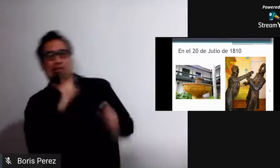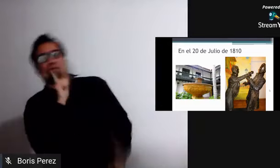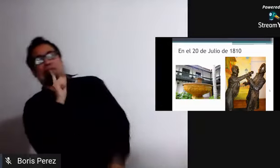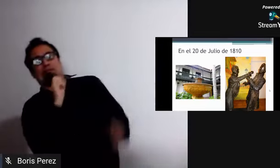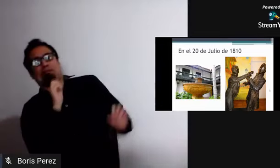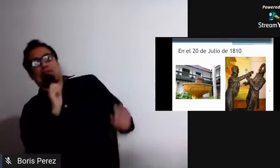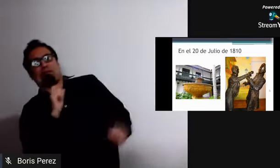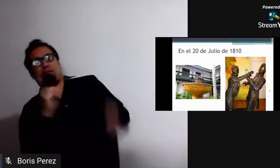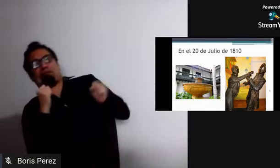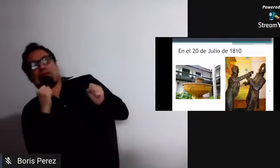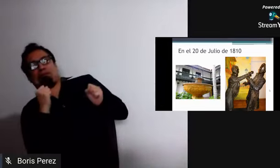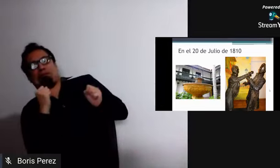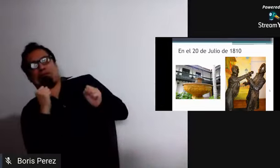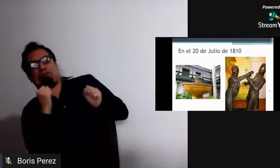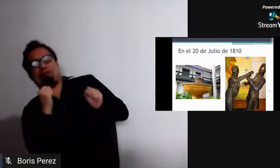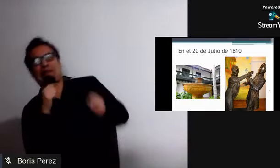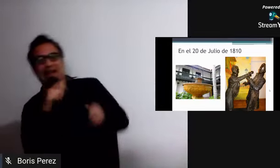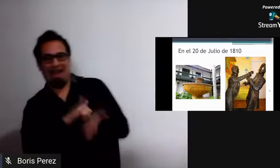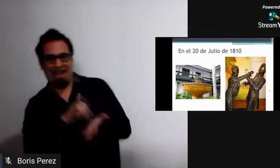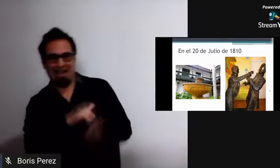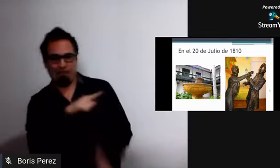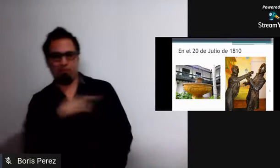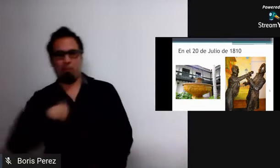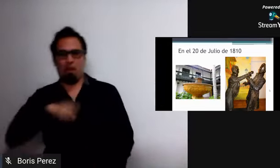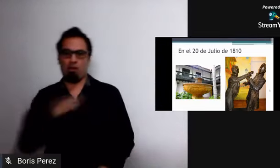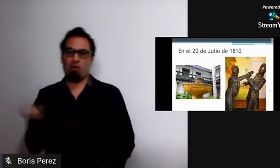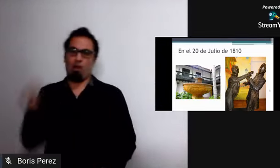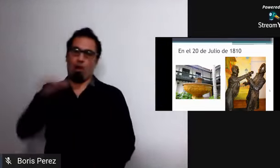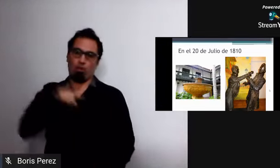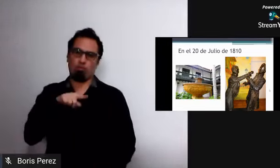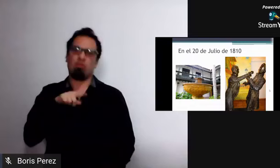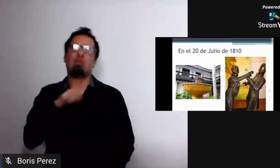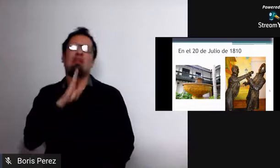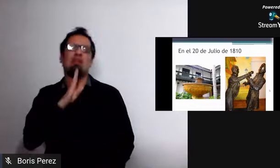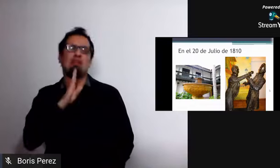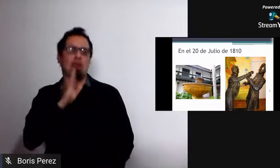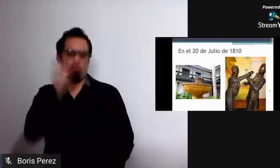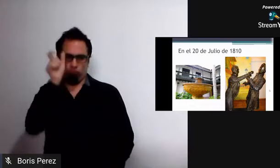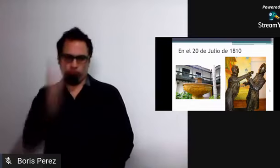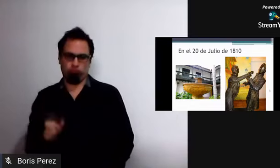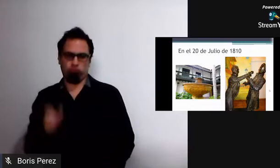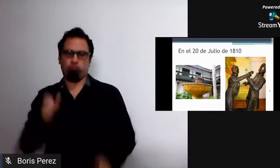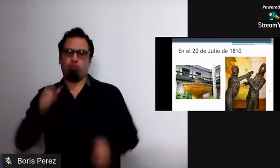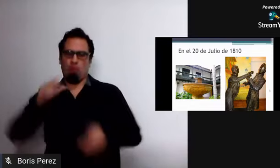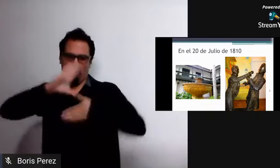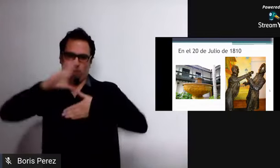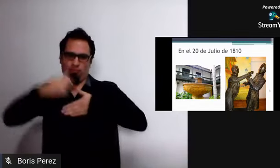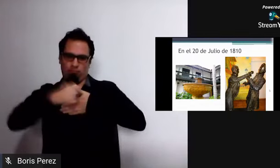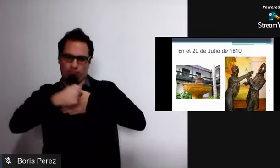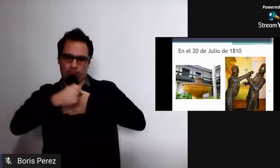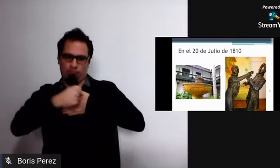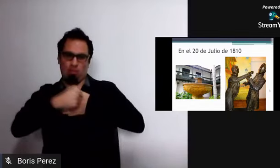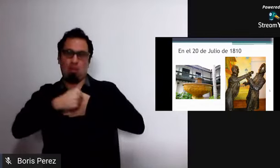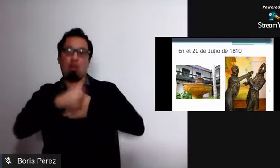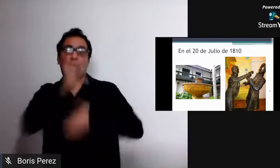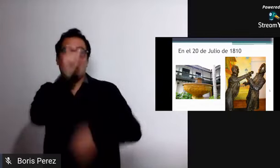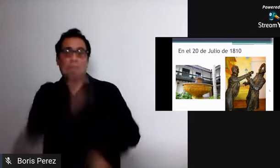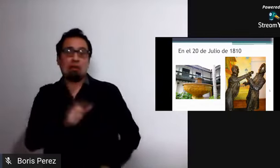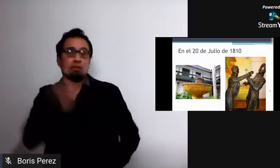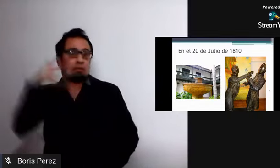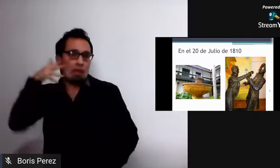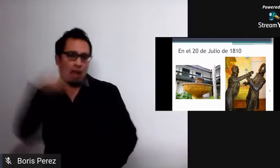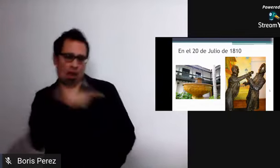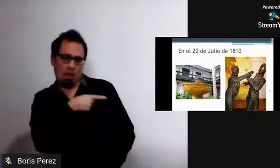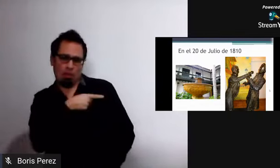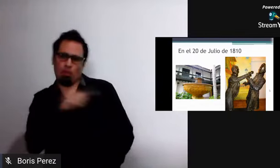Estaba viviendo Francisco José de Paula Santander, tal vez no involucrado en esos hechos, pero sí conociendo un poco acerca de ese contexto